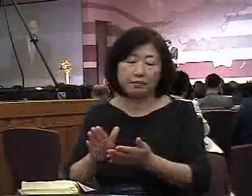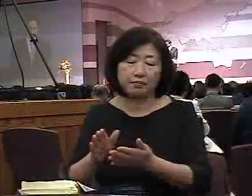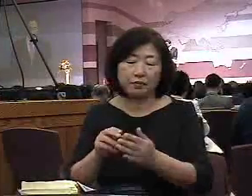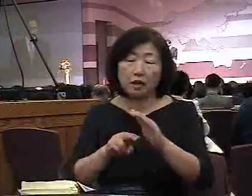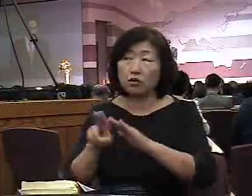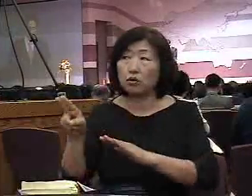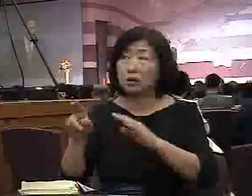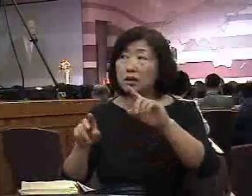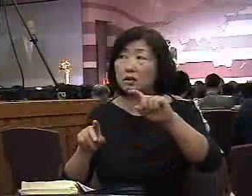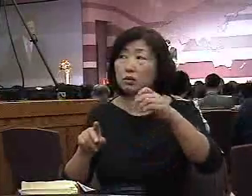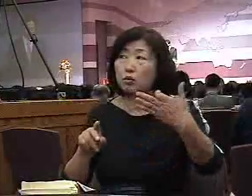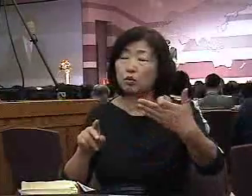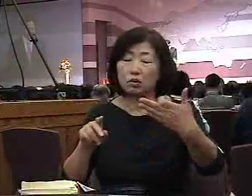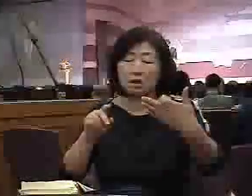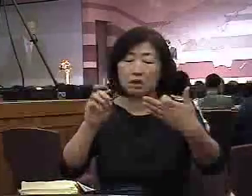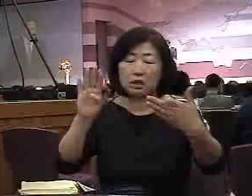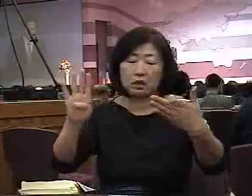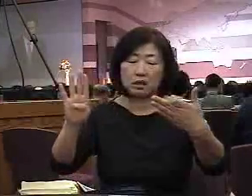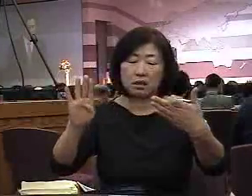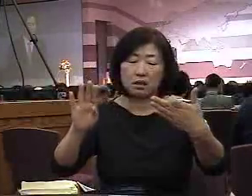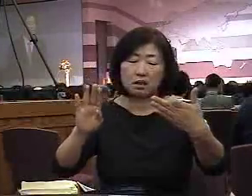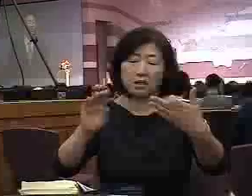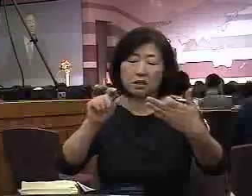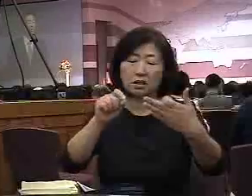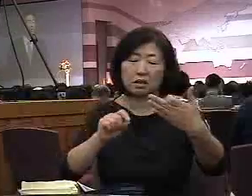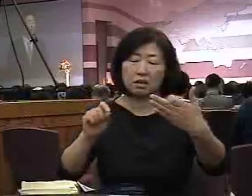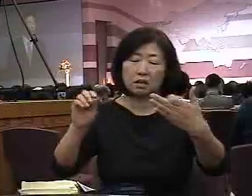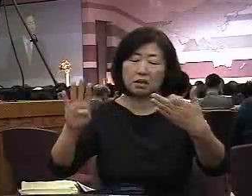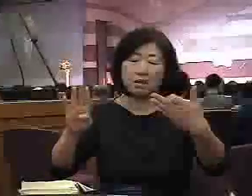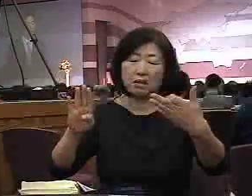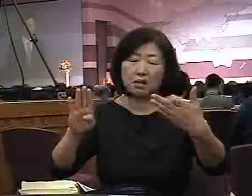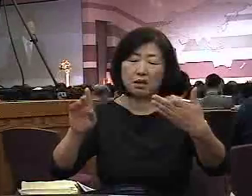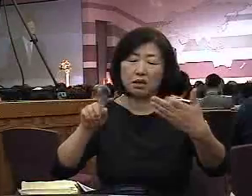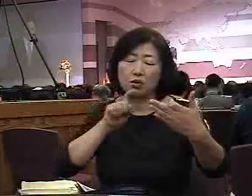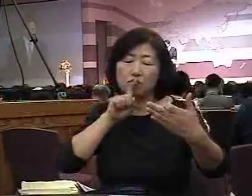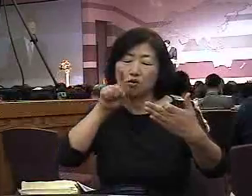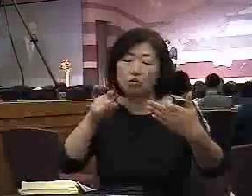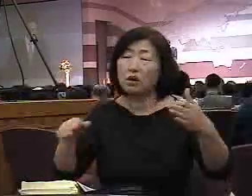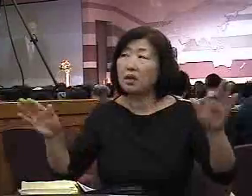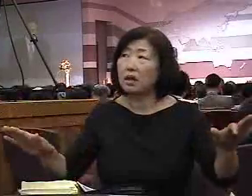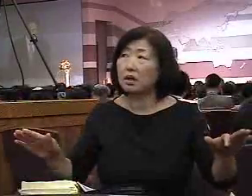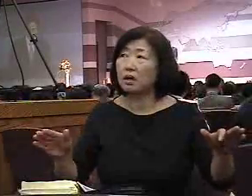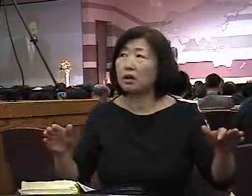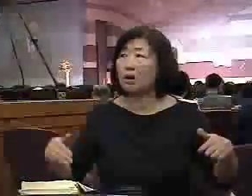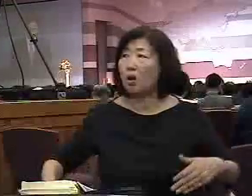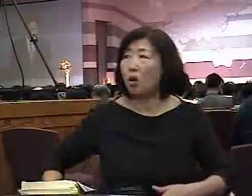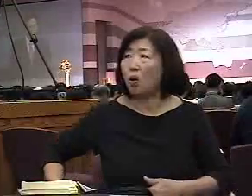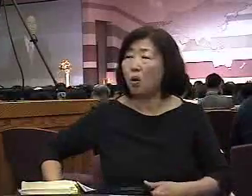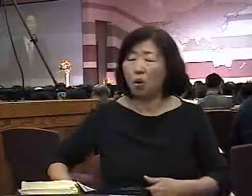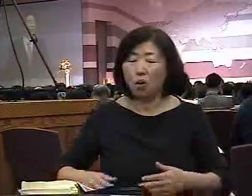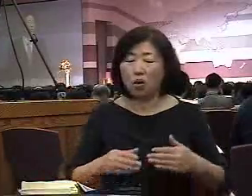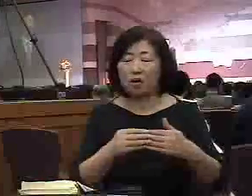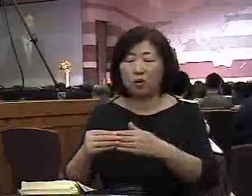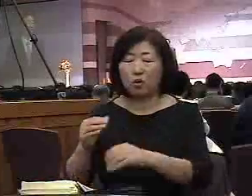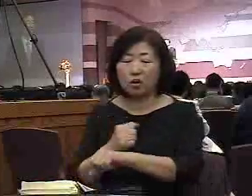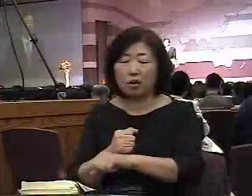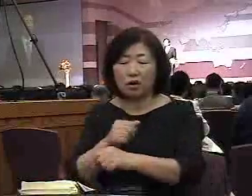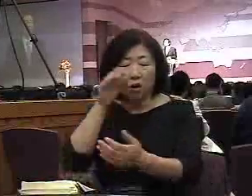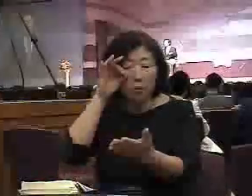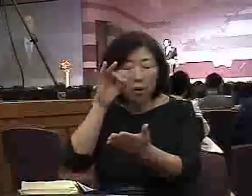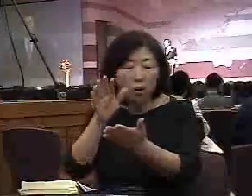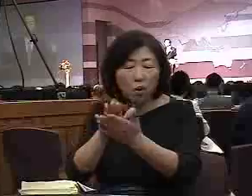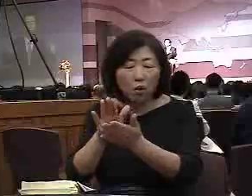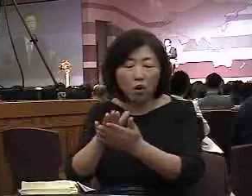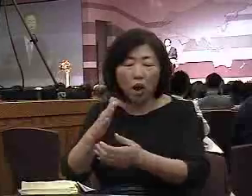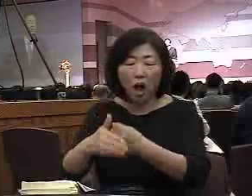출애굽기 19장 4절을 보면 내가 어떻게 독수리 날개로 너희를 업어서 인도하였던 것을 너희가 보았느냐.